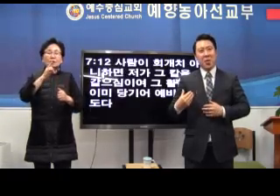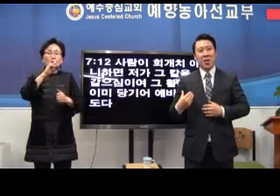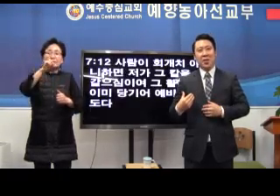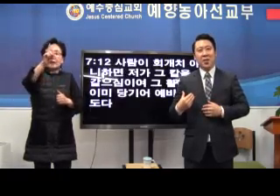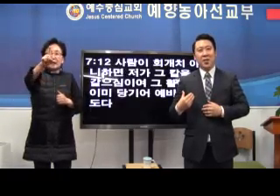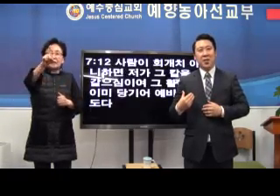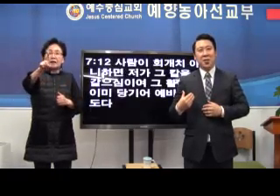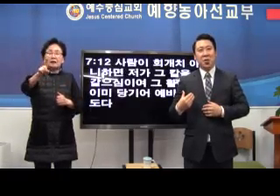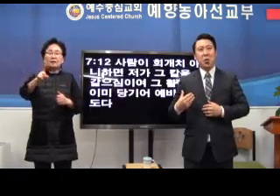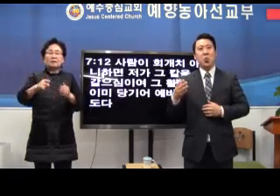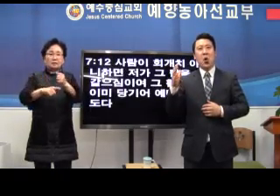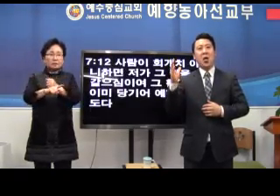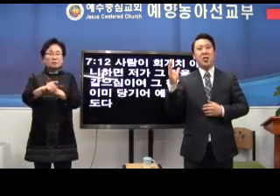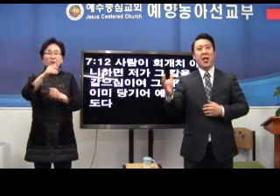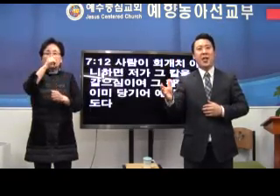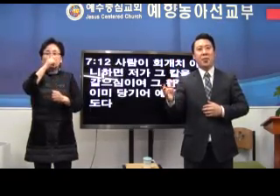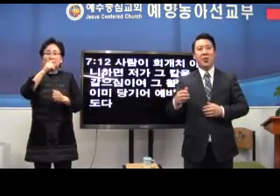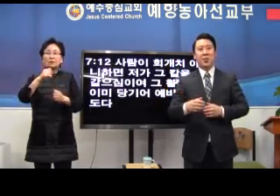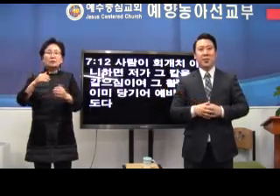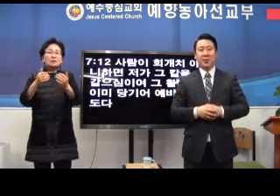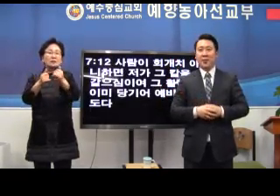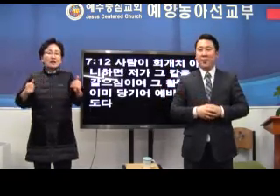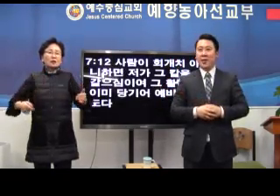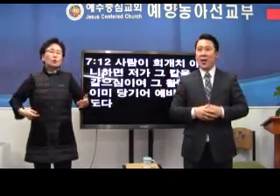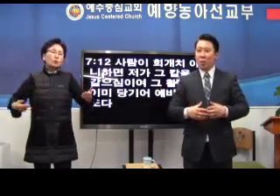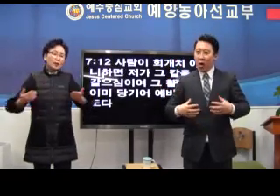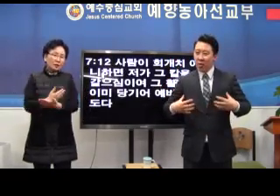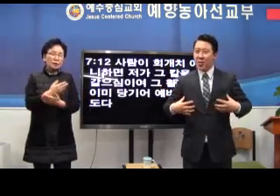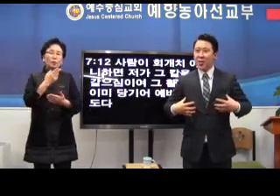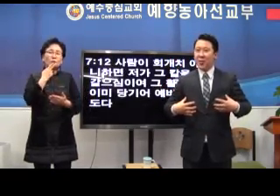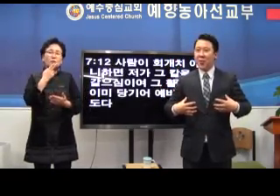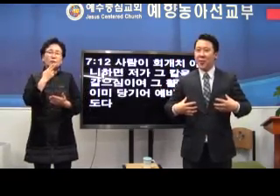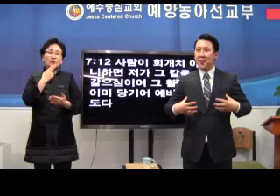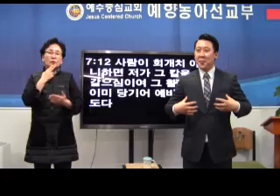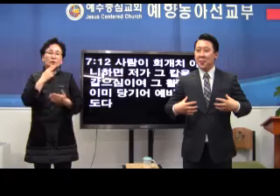사람이 회개치 아니하면 하나님 화를 내신다는 거예요.